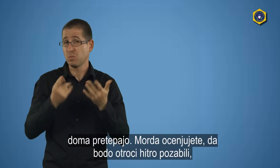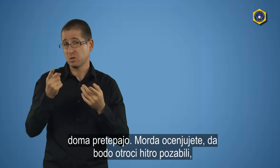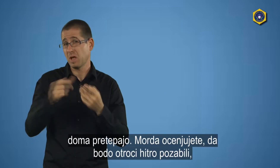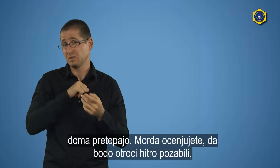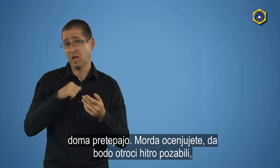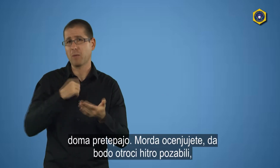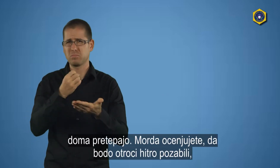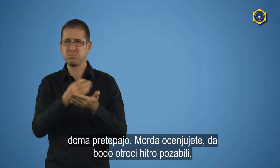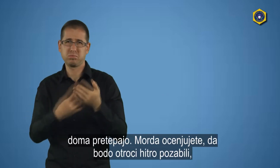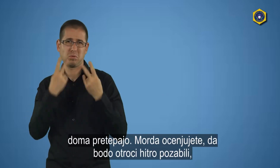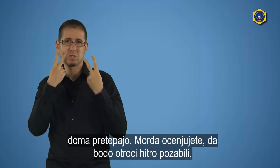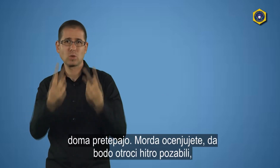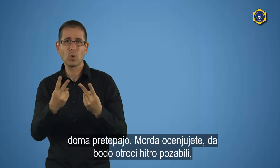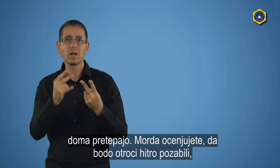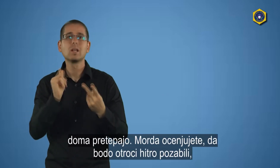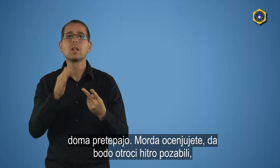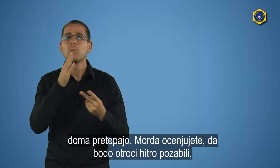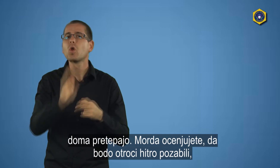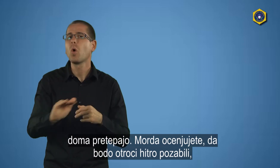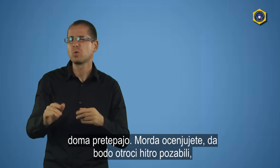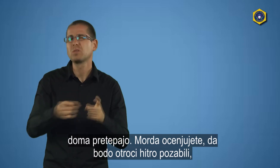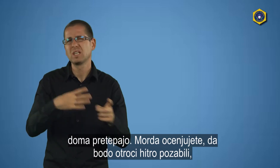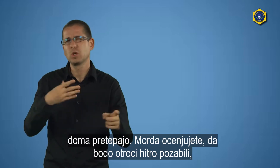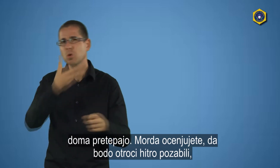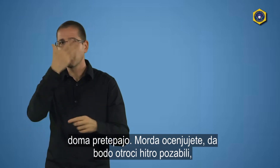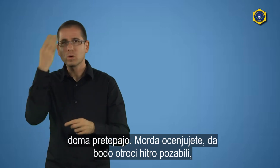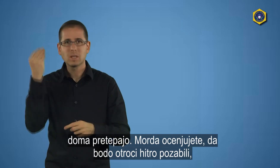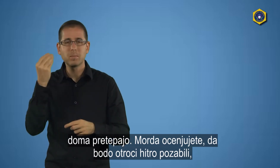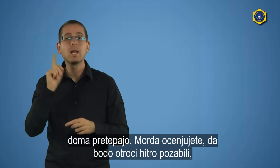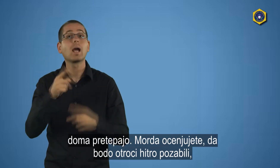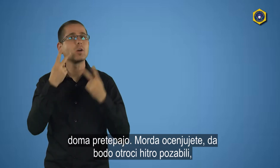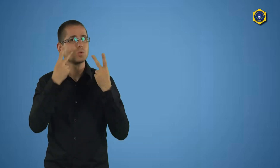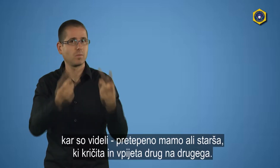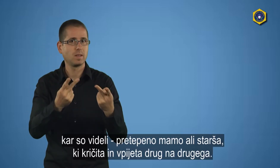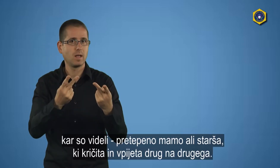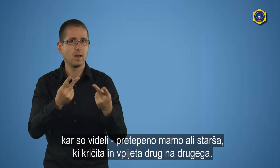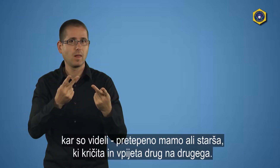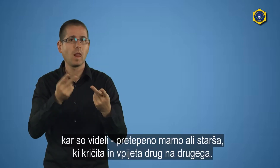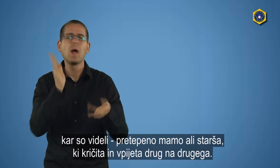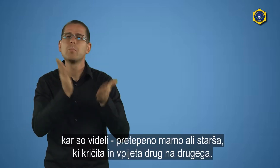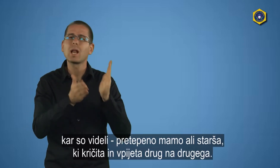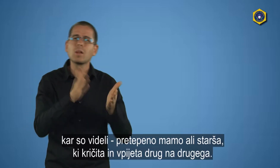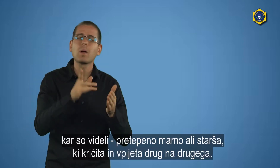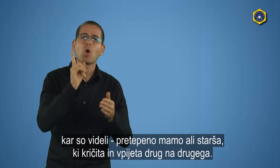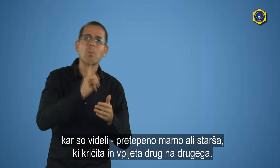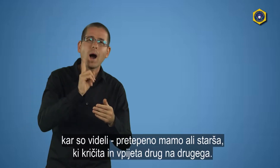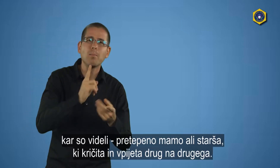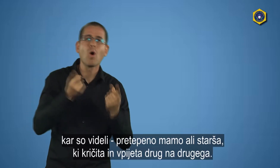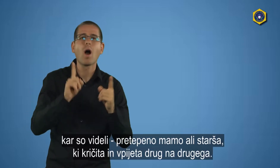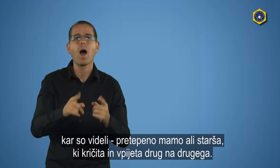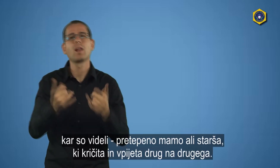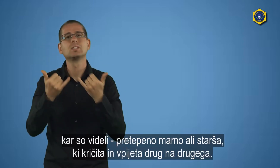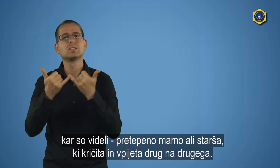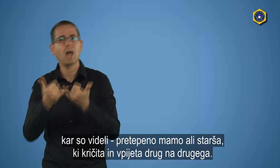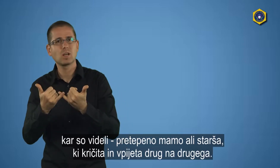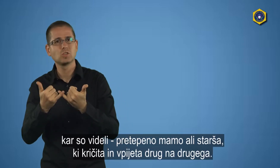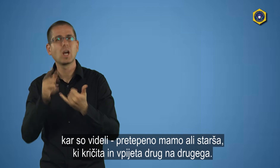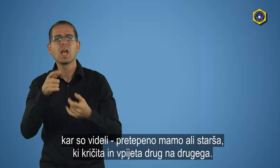Morda ocenjujete, da bodo otroci hitro pozabili, kar so videli, pretepeno mamo ali starša, ki kričita in vpijeta drug